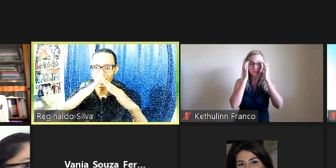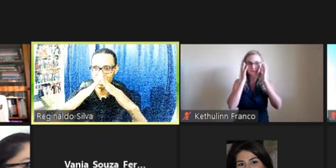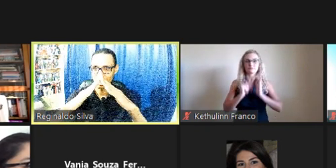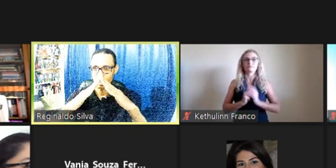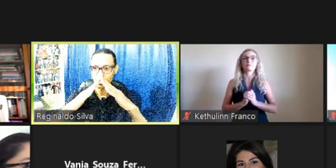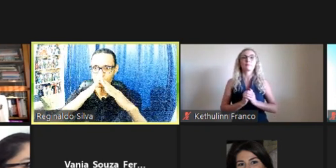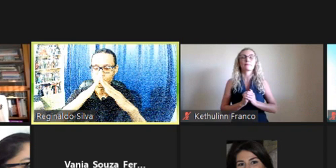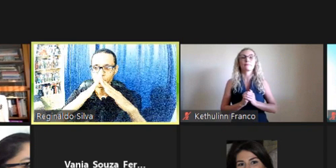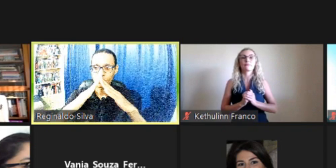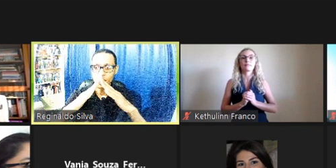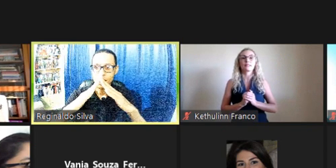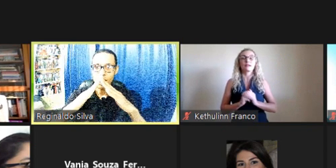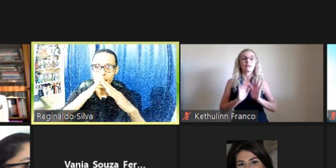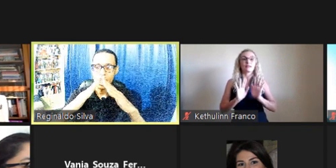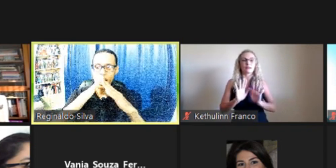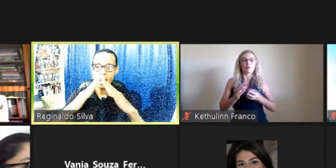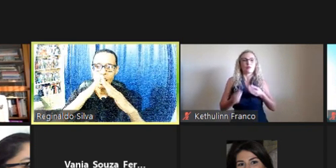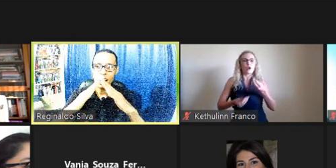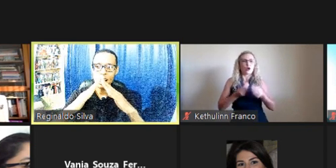aqui.